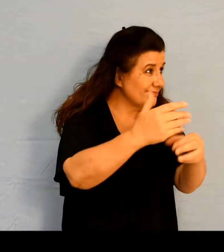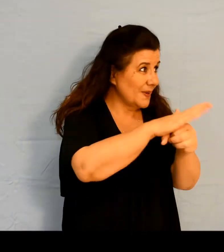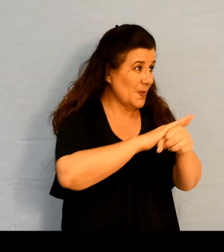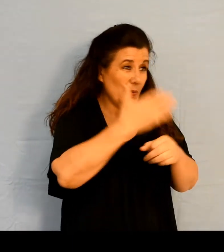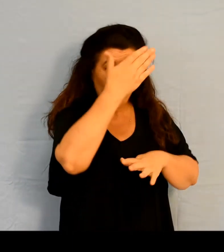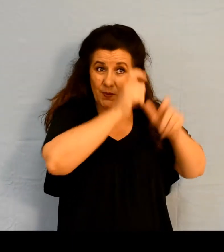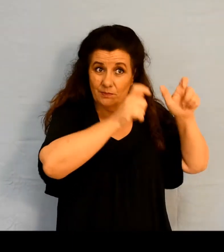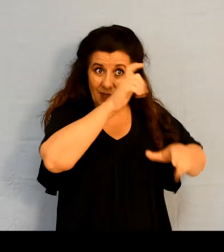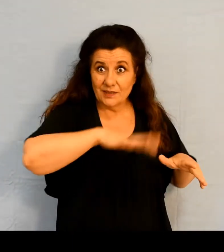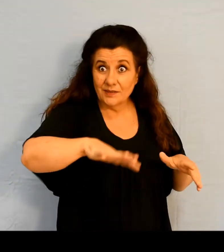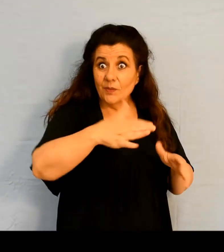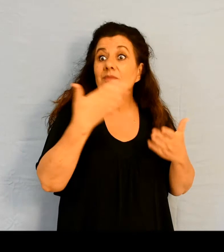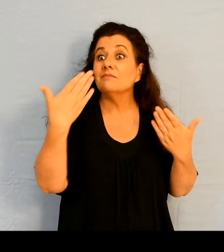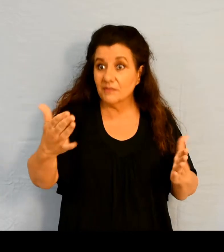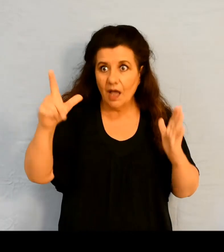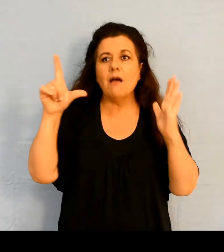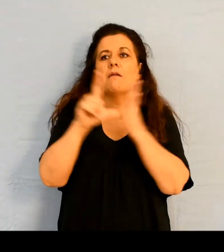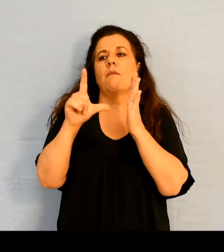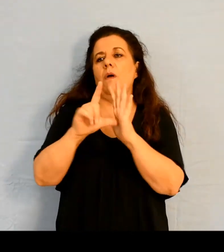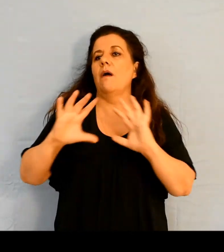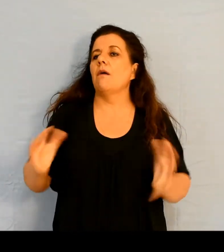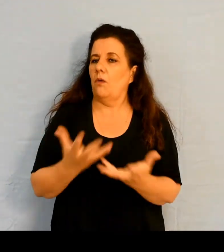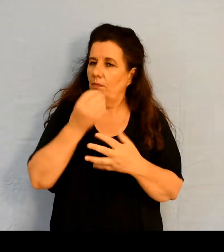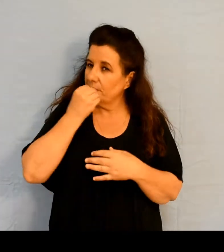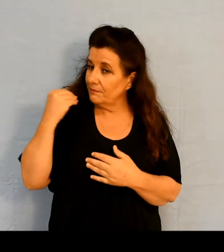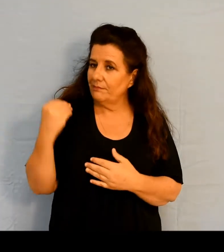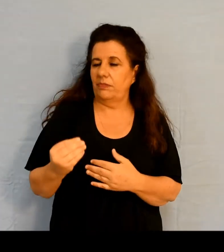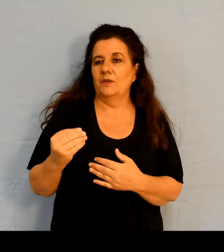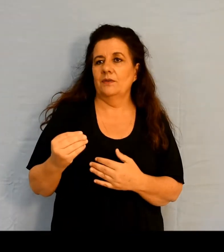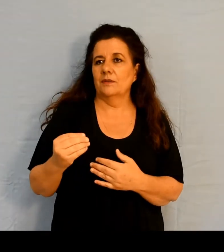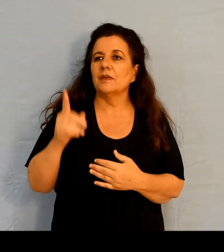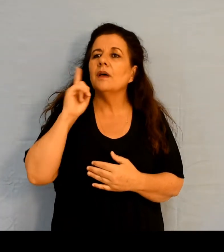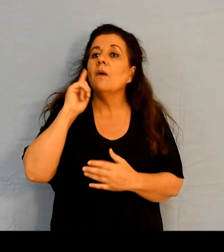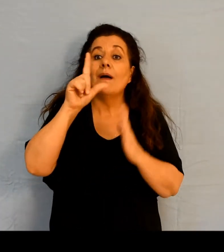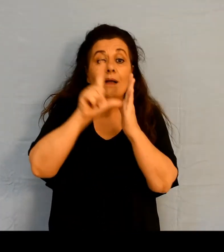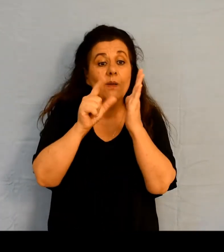La loi dit, tu ne commettras pas d'adultère.